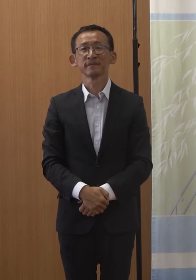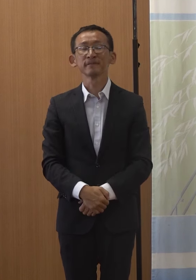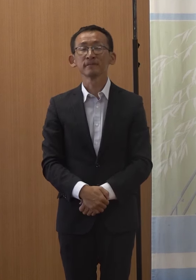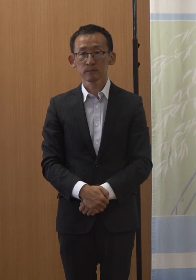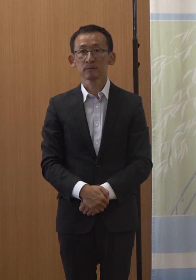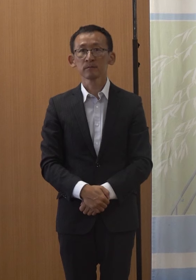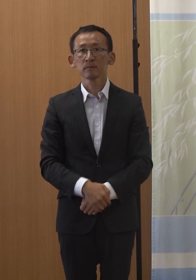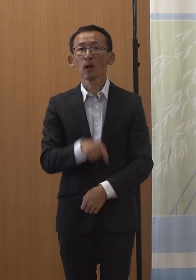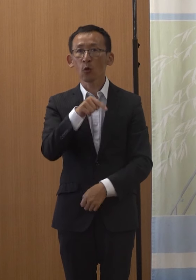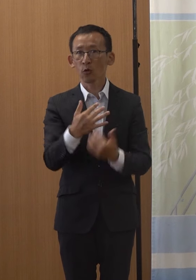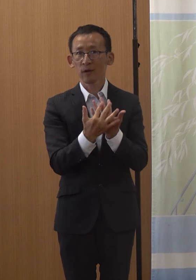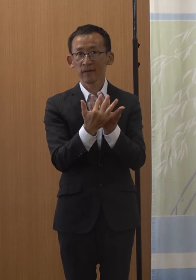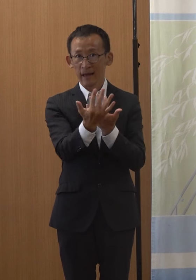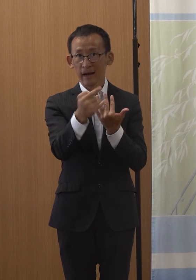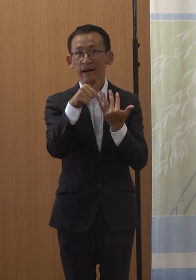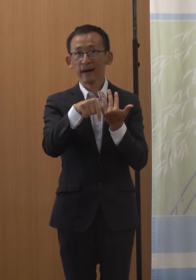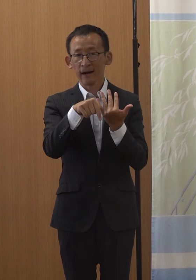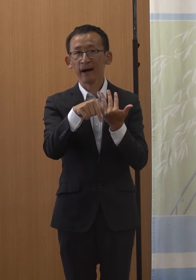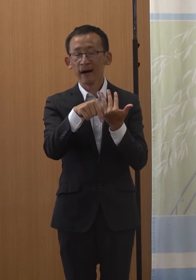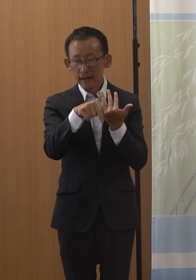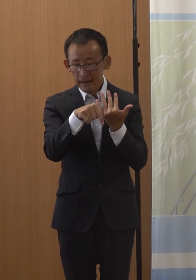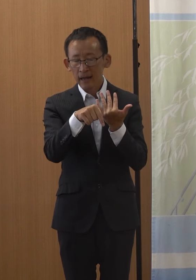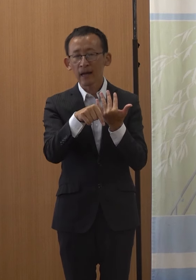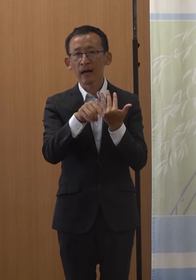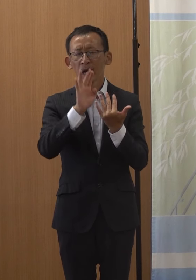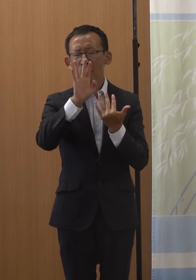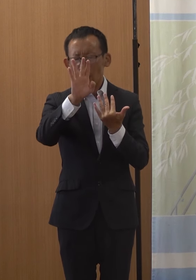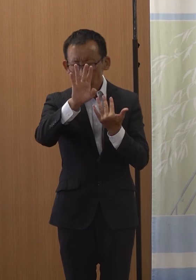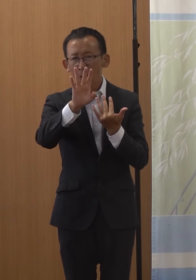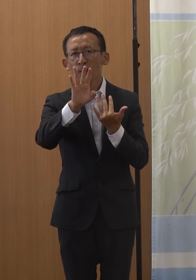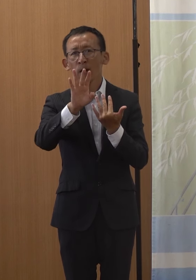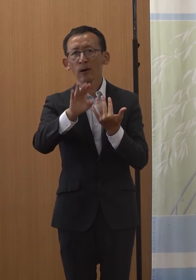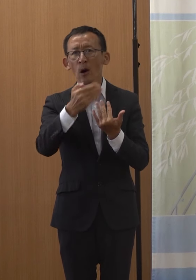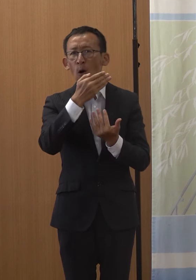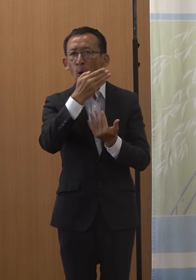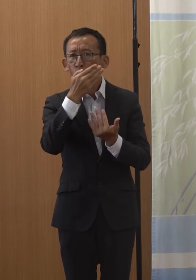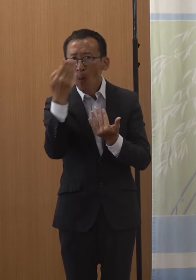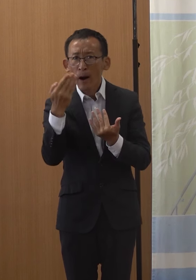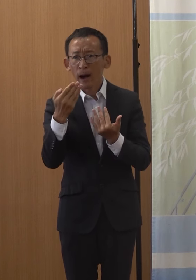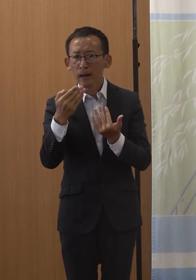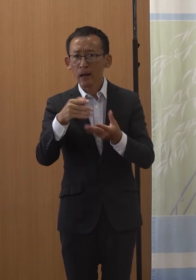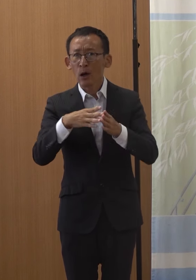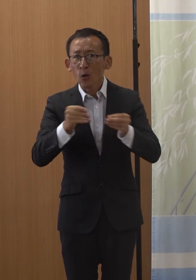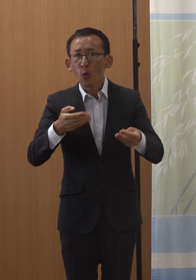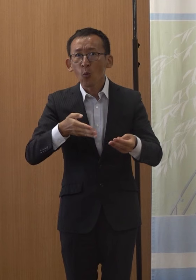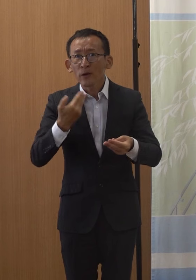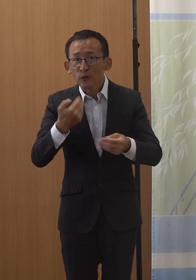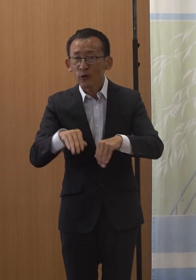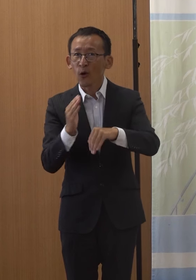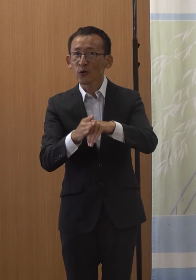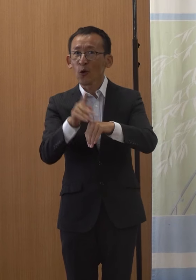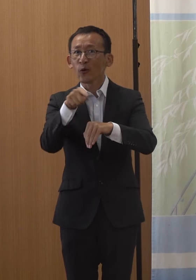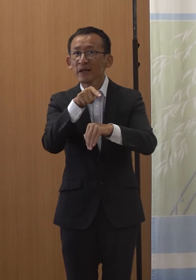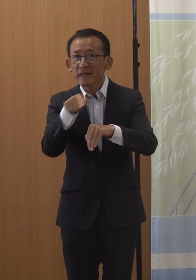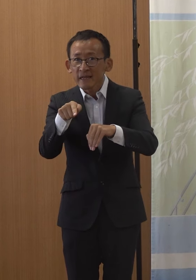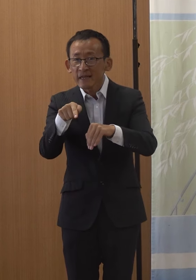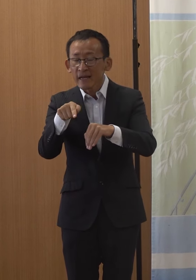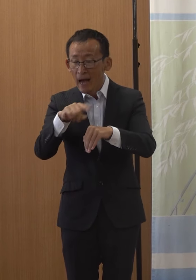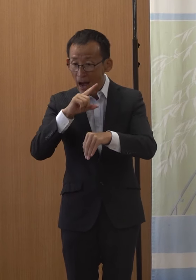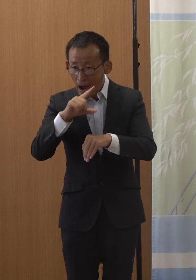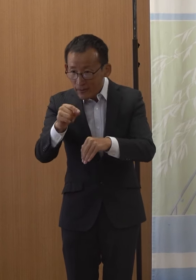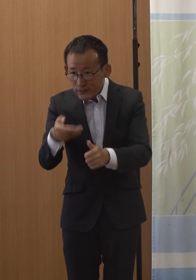このグランプリの開催を通じまして、引き続き次世代を担う和食の料理人の発掘育成に取り組みま